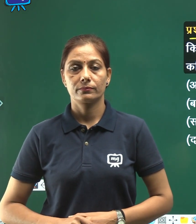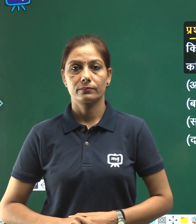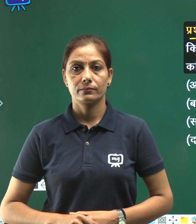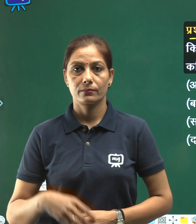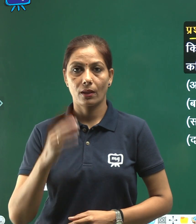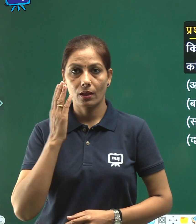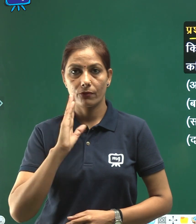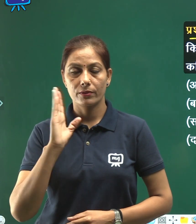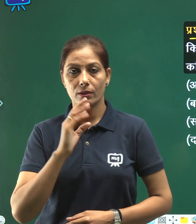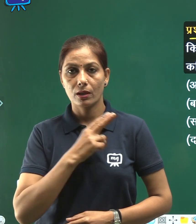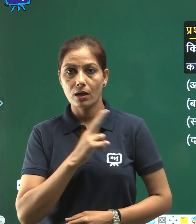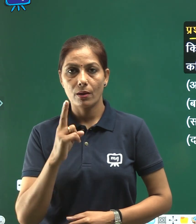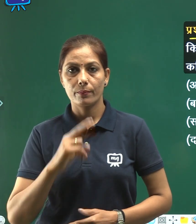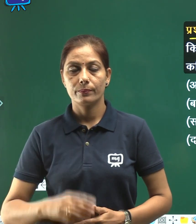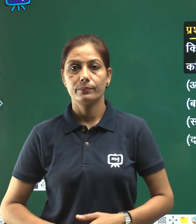कविता के बहाने